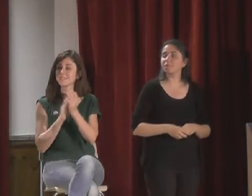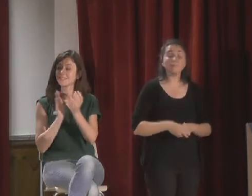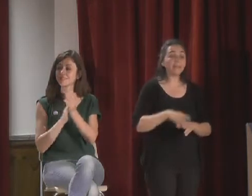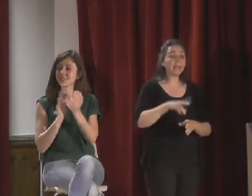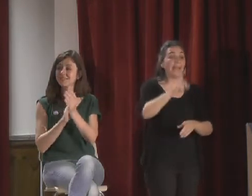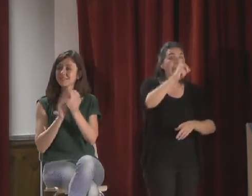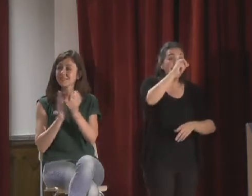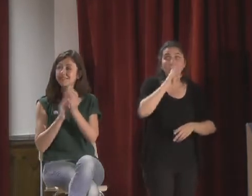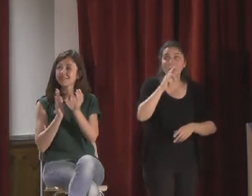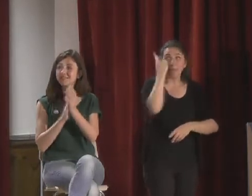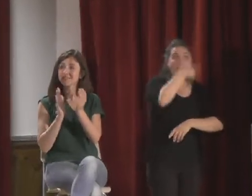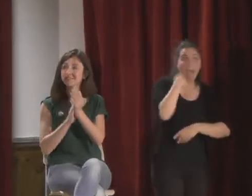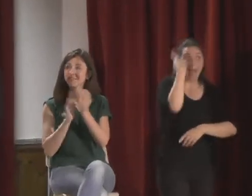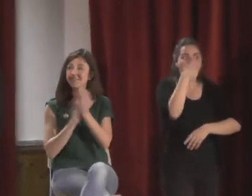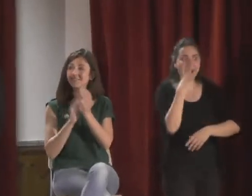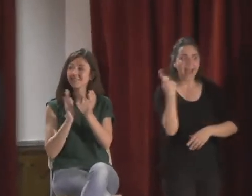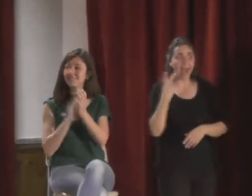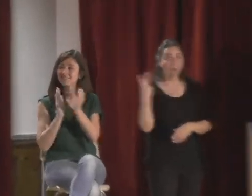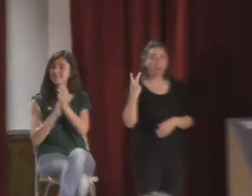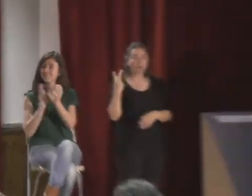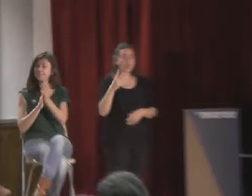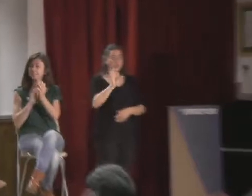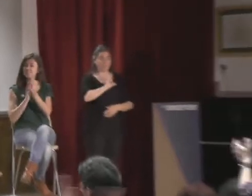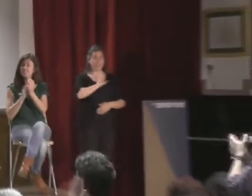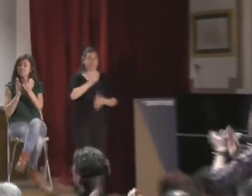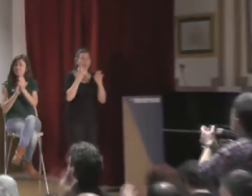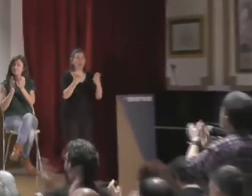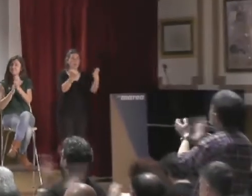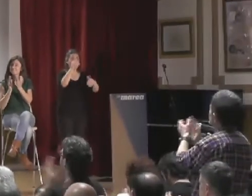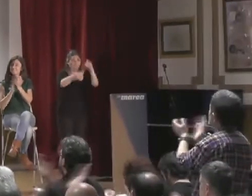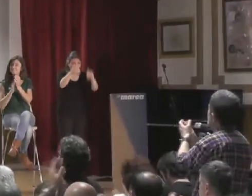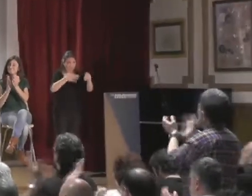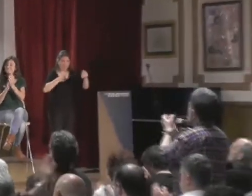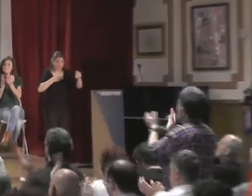Recordade ben as súas caras, que hai que votar polo Senado. O papeliño naranxa, recordádeo.